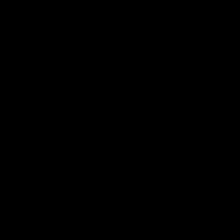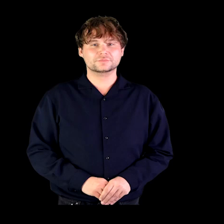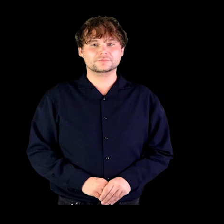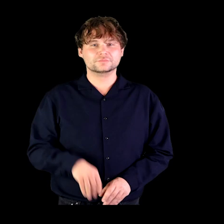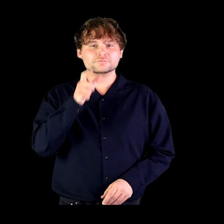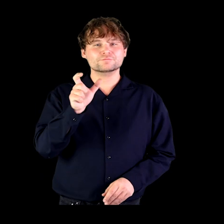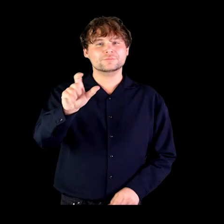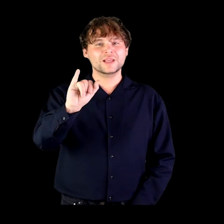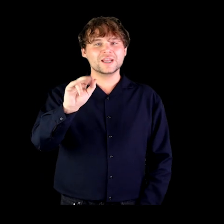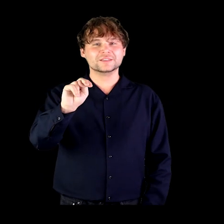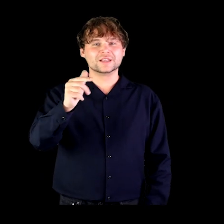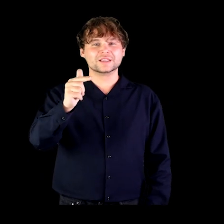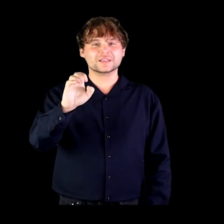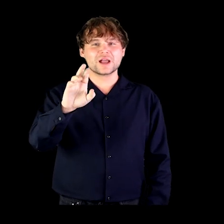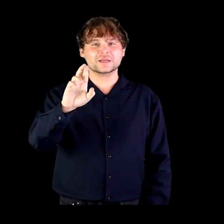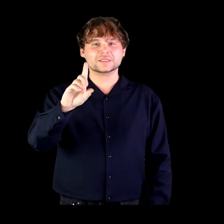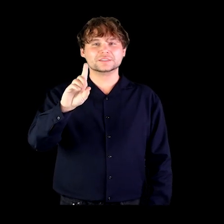Was bedeutet Interdependenz für dich?